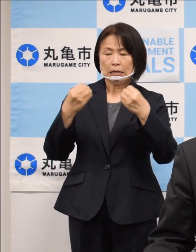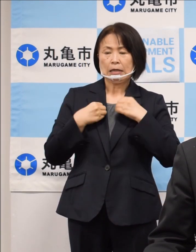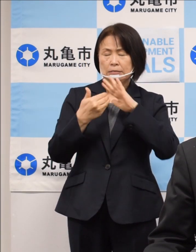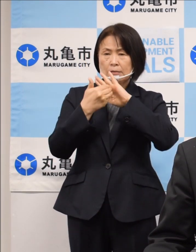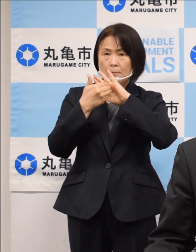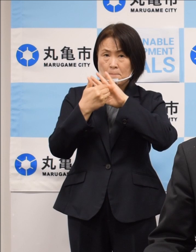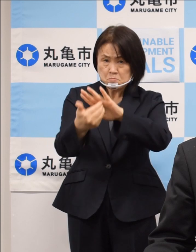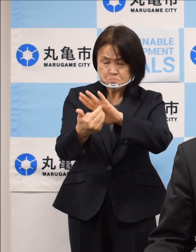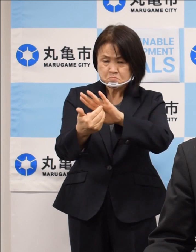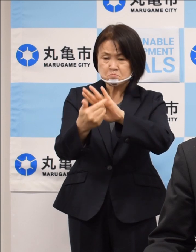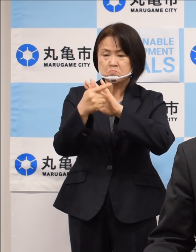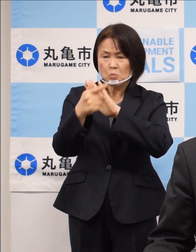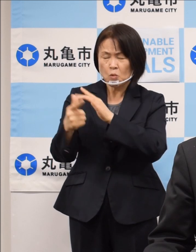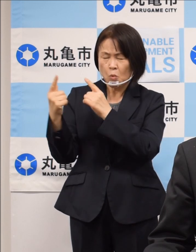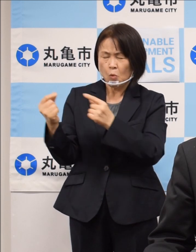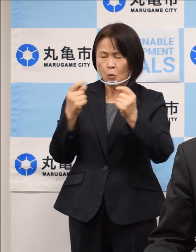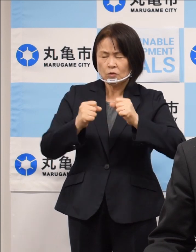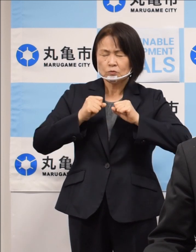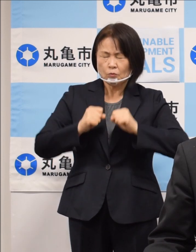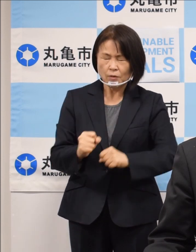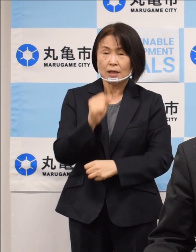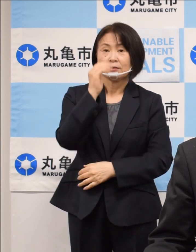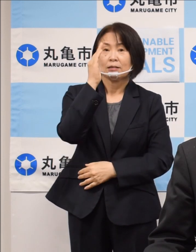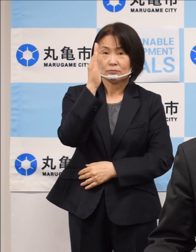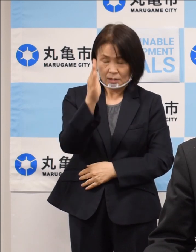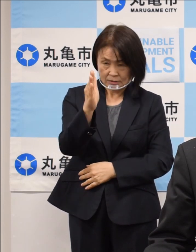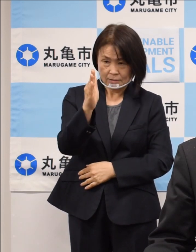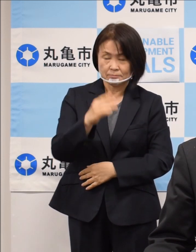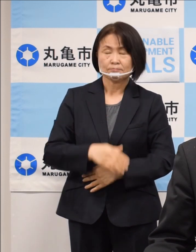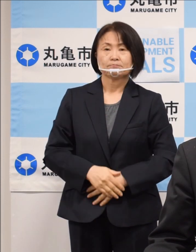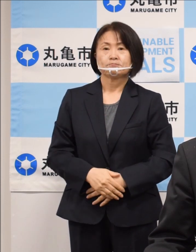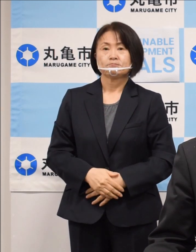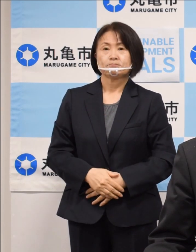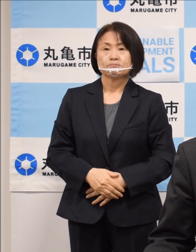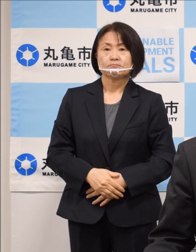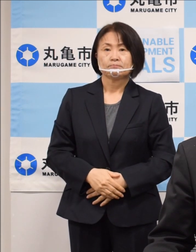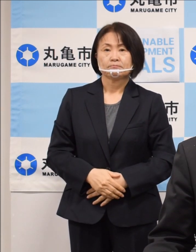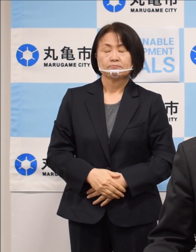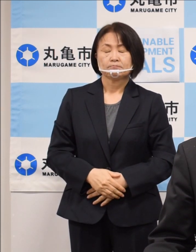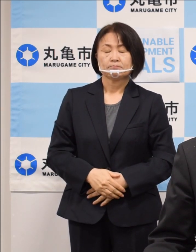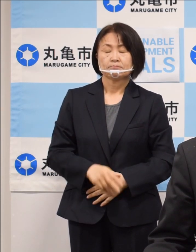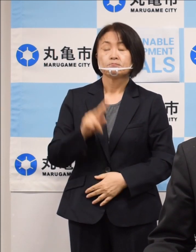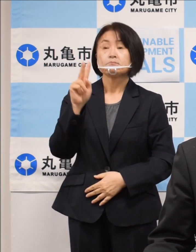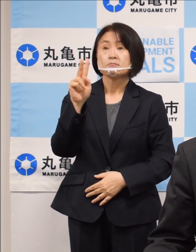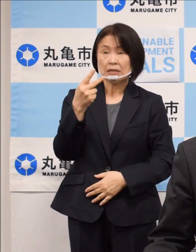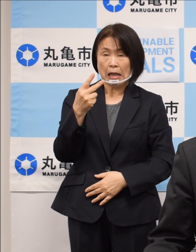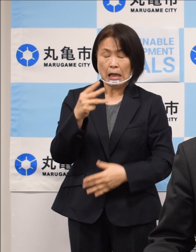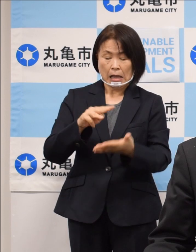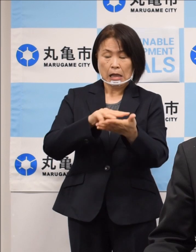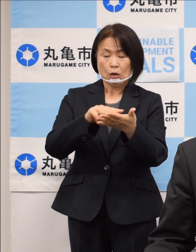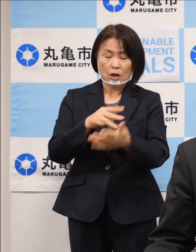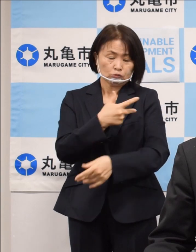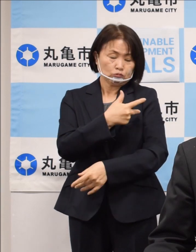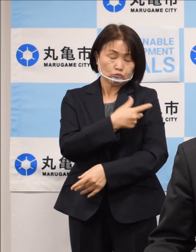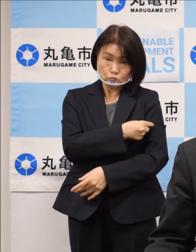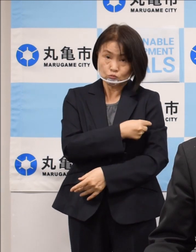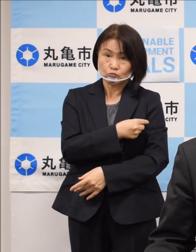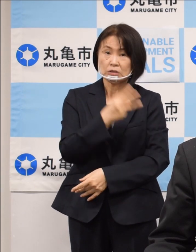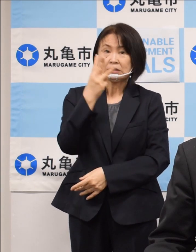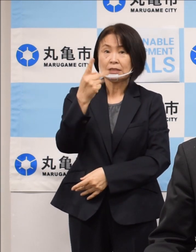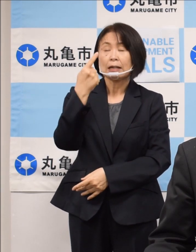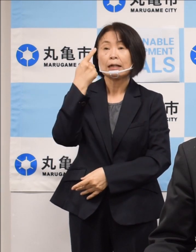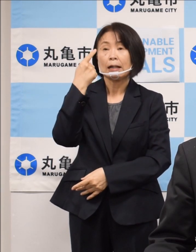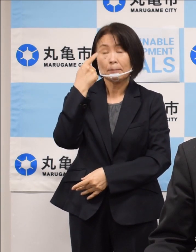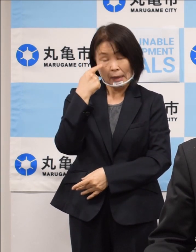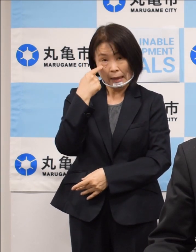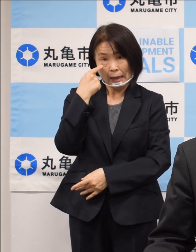染対策の徹底をお願いいたしますとともに、ワクチンの3回目の接種